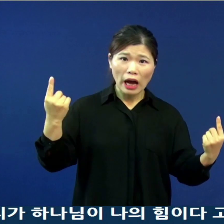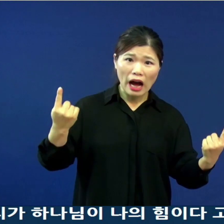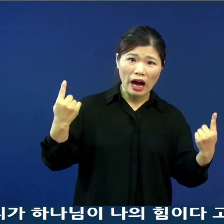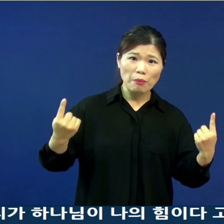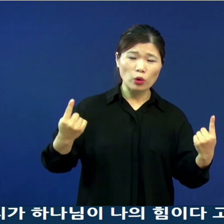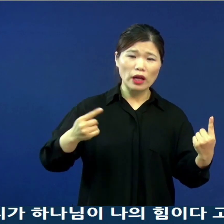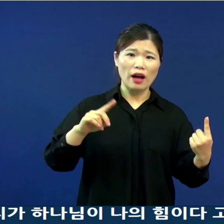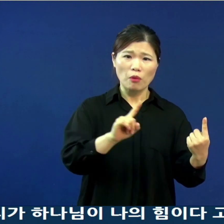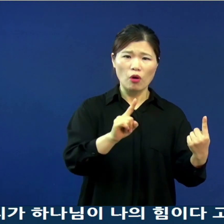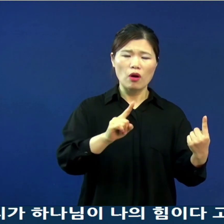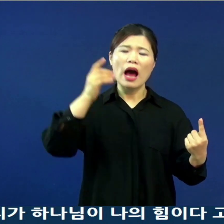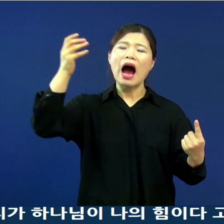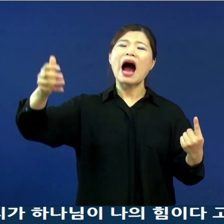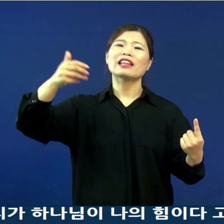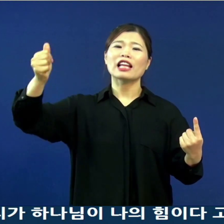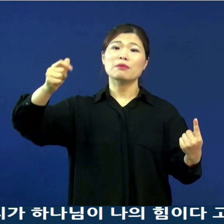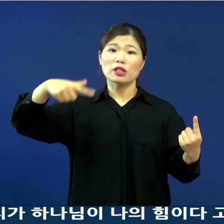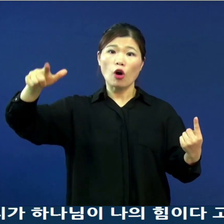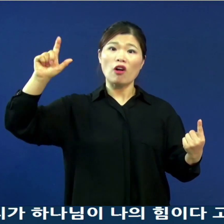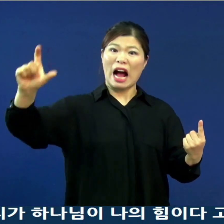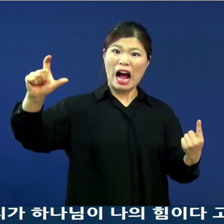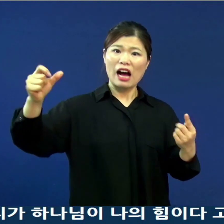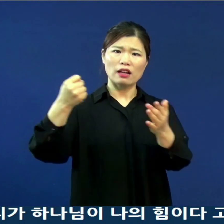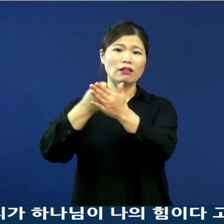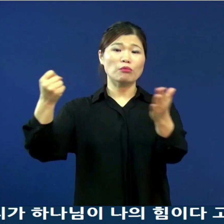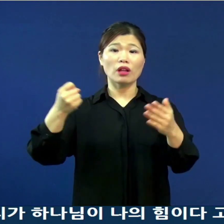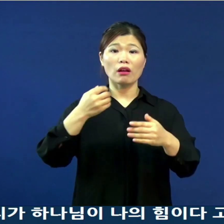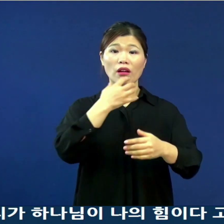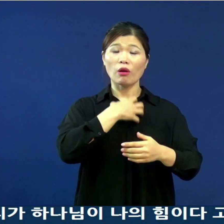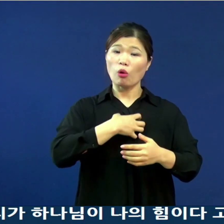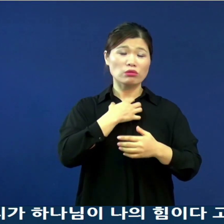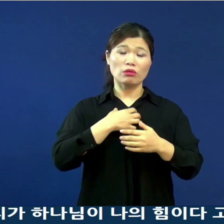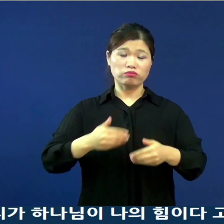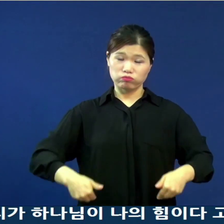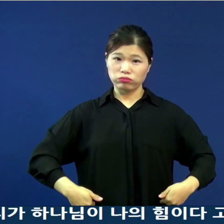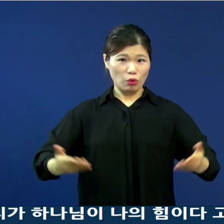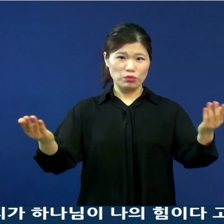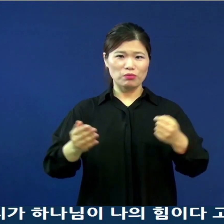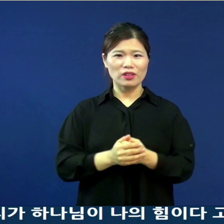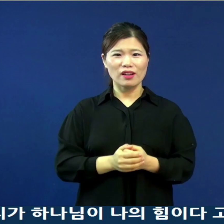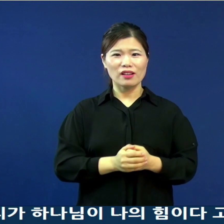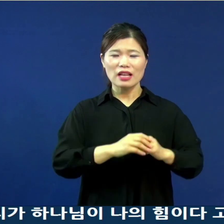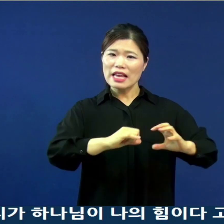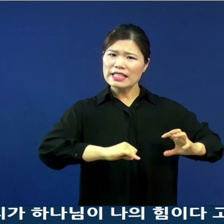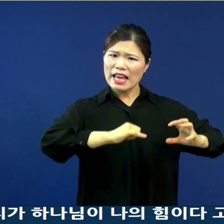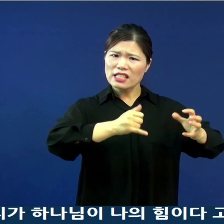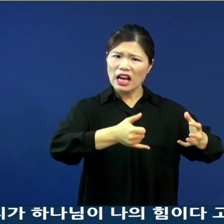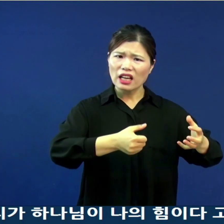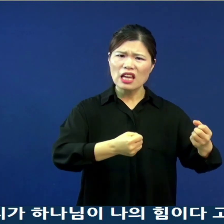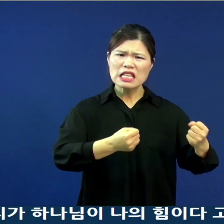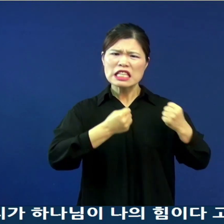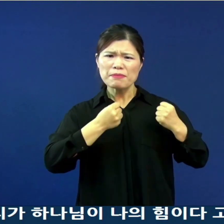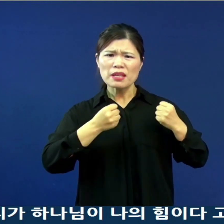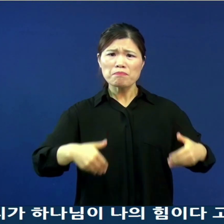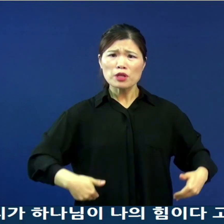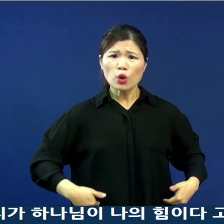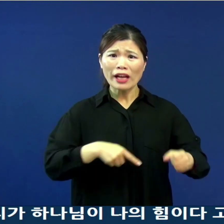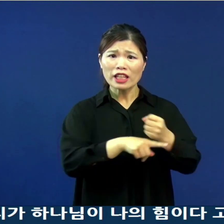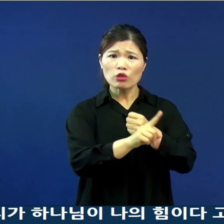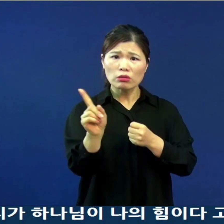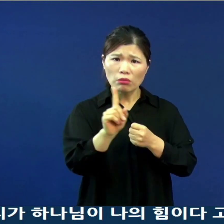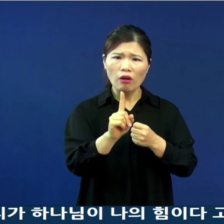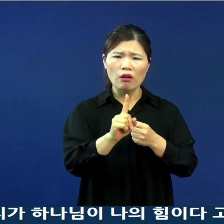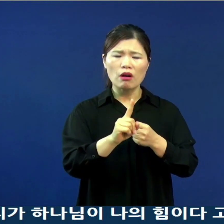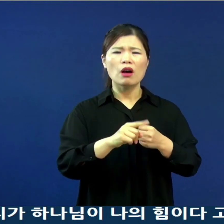능력이 있다면 우리는 걱정할 게 없는 것이죠. 우리는 세상에 힘이 필요할 때 약하기 때문에 필요한 겁니다.